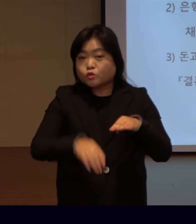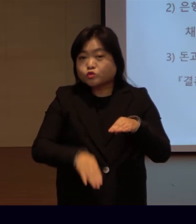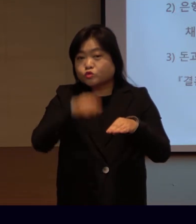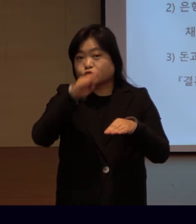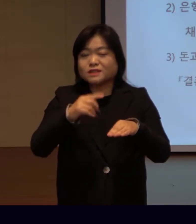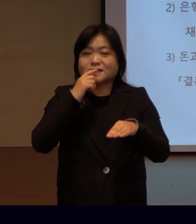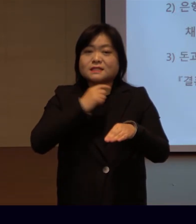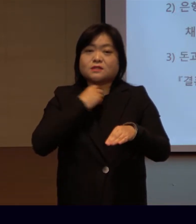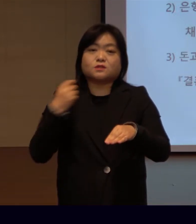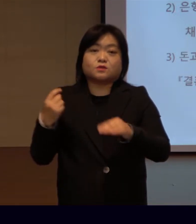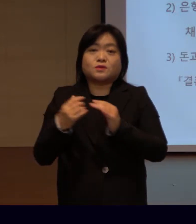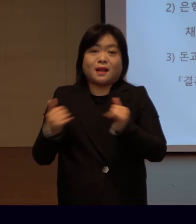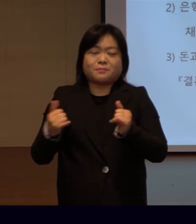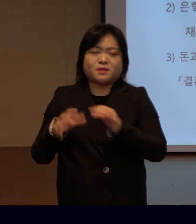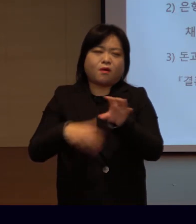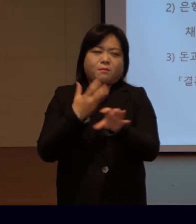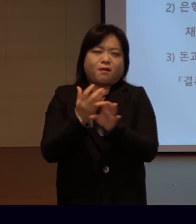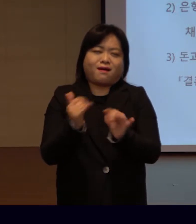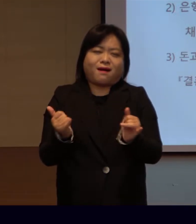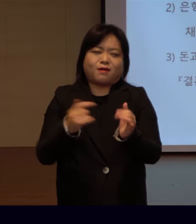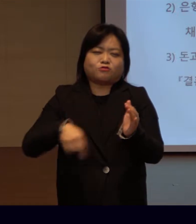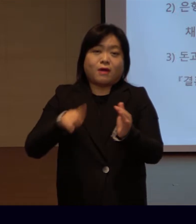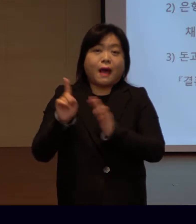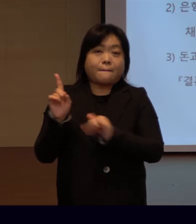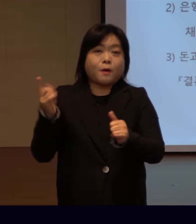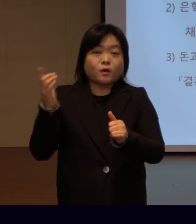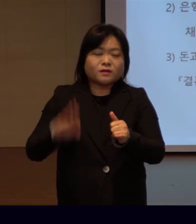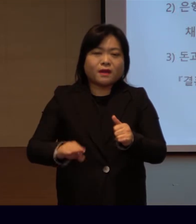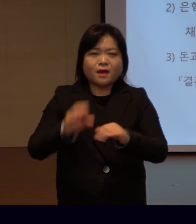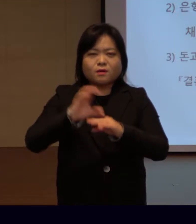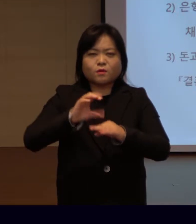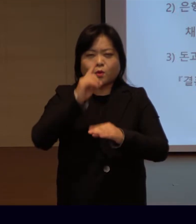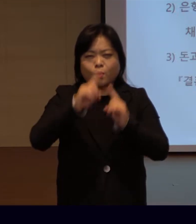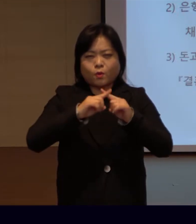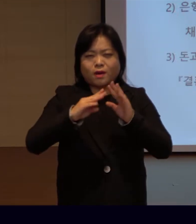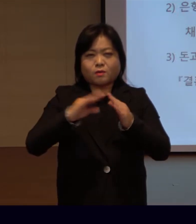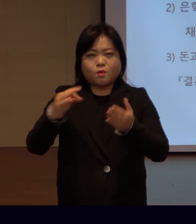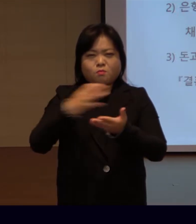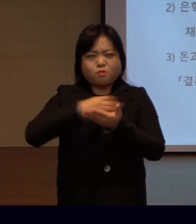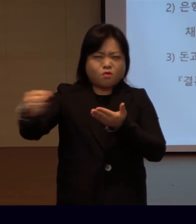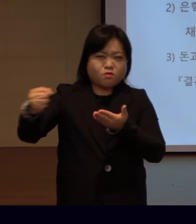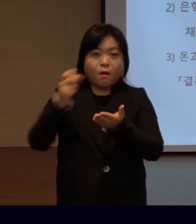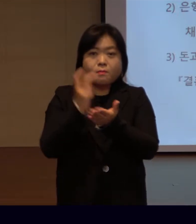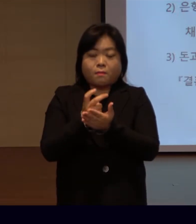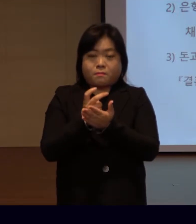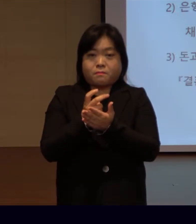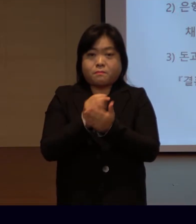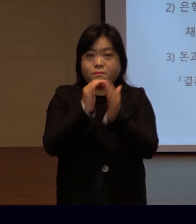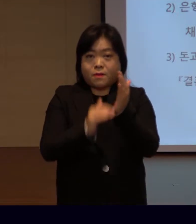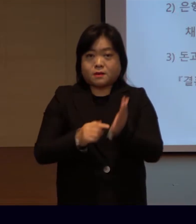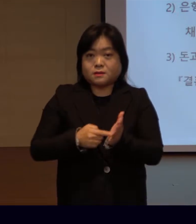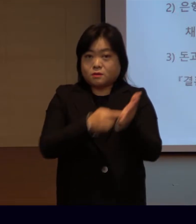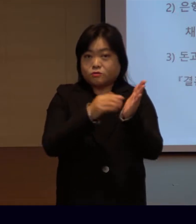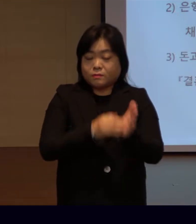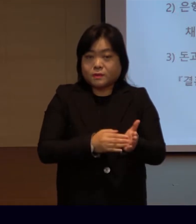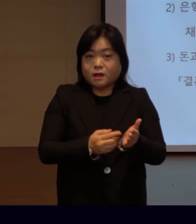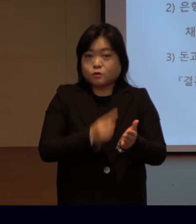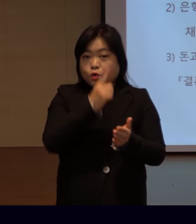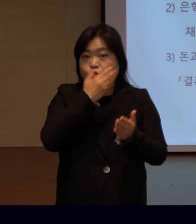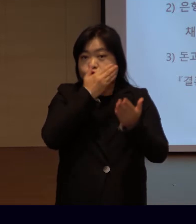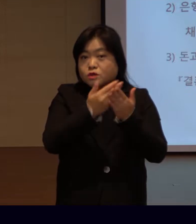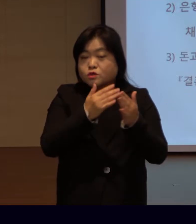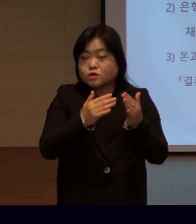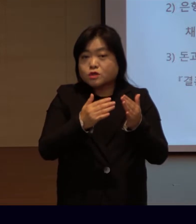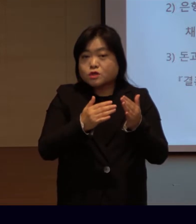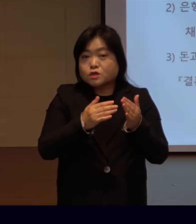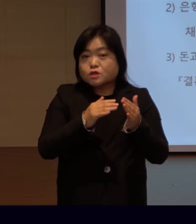이제 혁명가 중에 하나로서 교회 재산을 몰수해야 된다는 법안을 제출을 합니다. 그리고 귀족들의 재산의 경우는